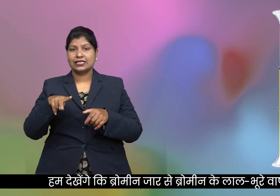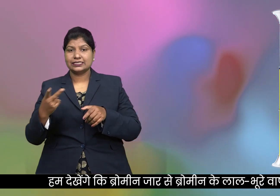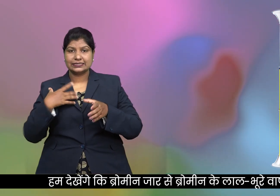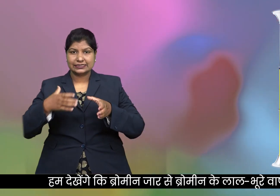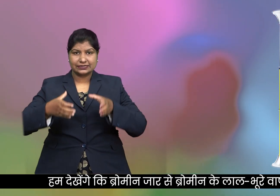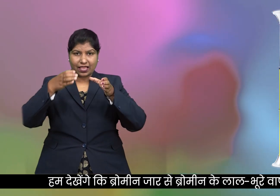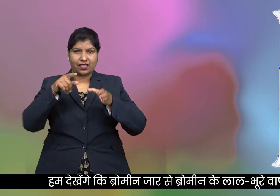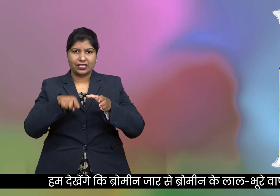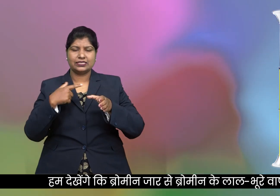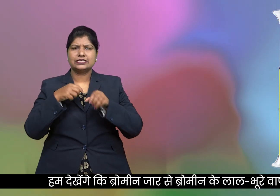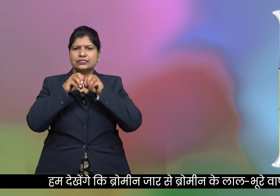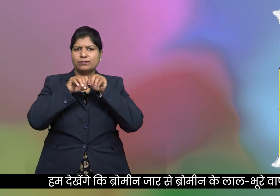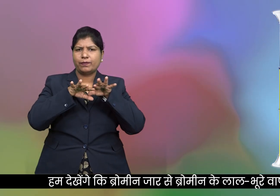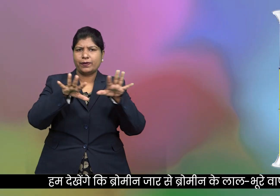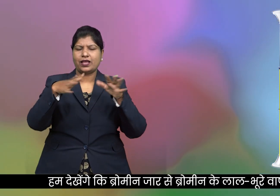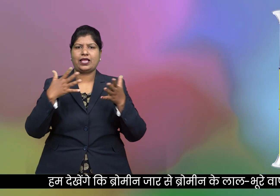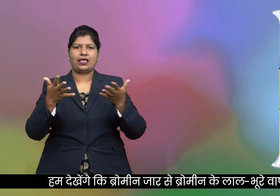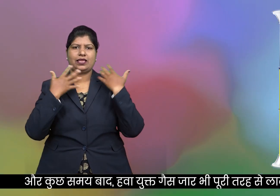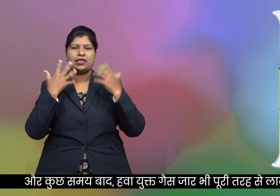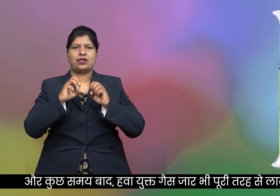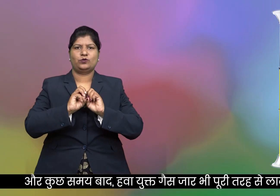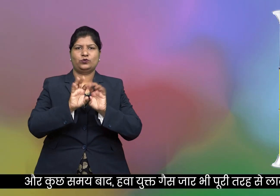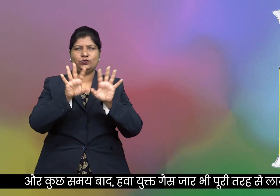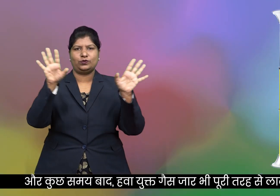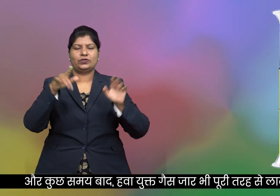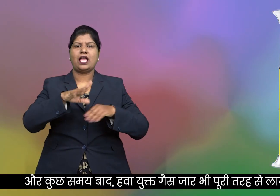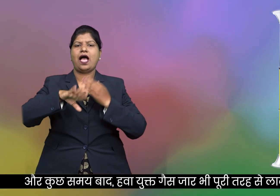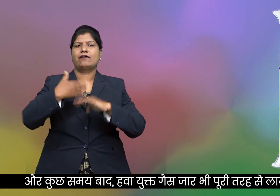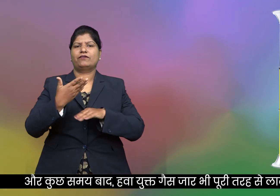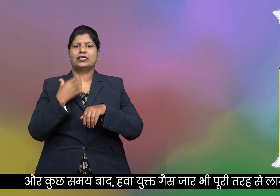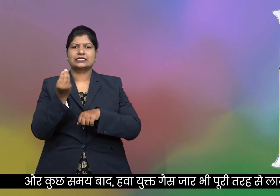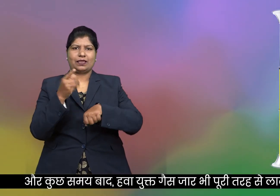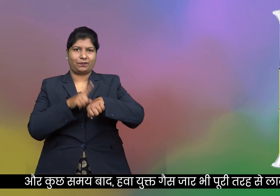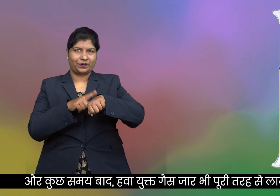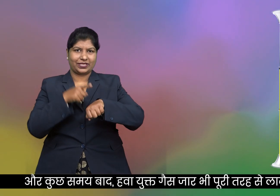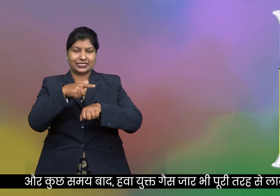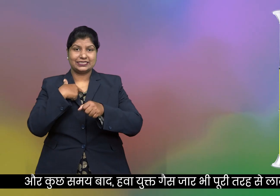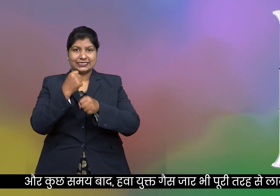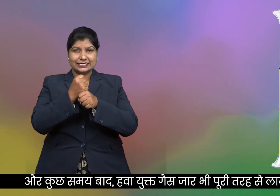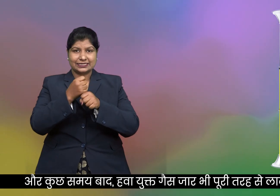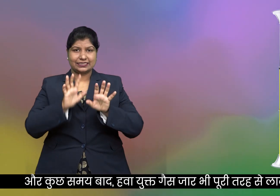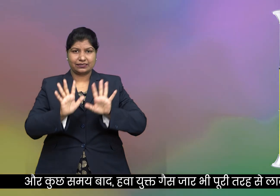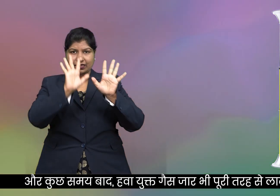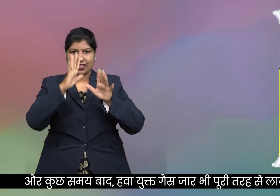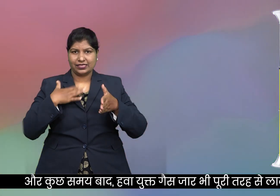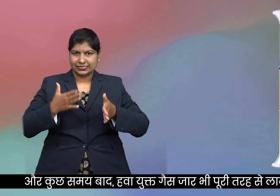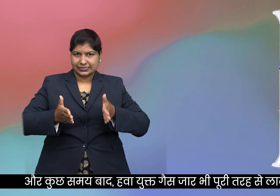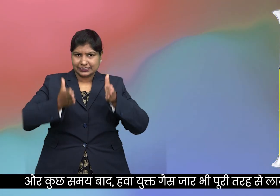में फैल जाते हैं और कुछ समय बाद हवा युक्त गैस जारी